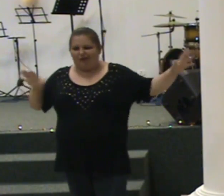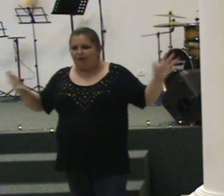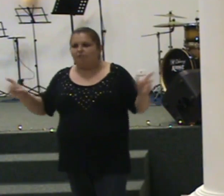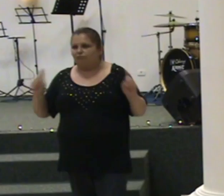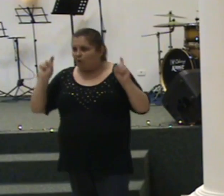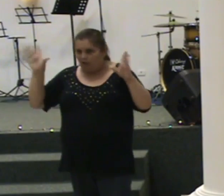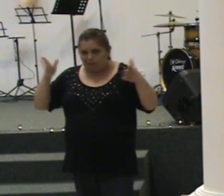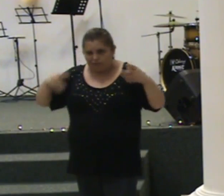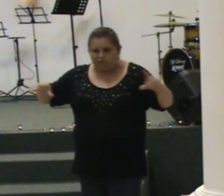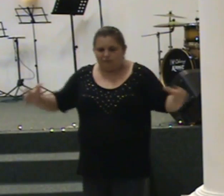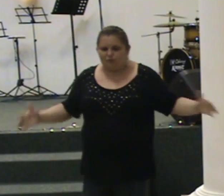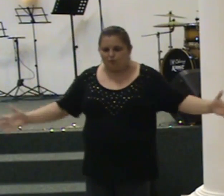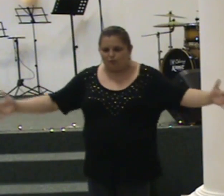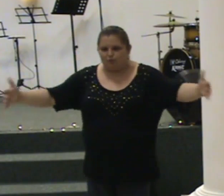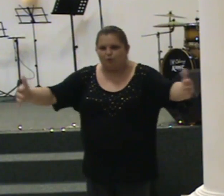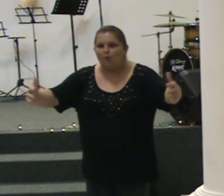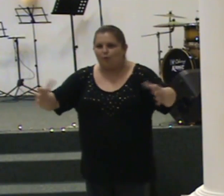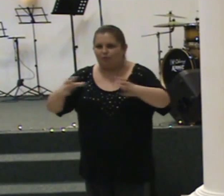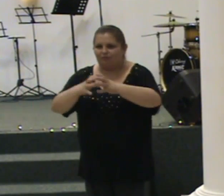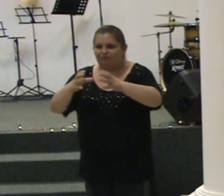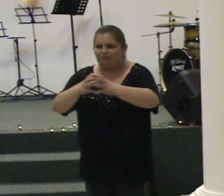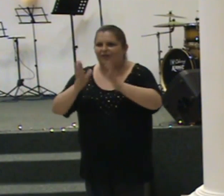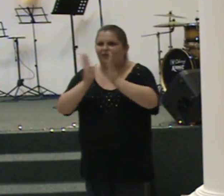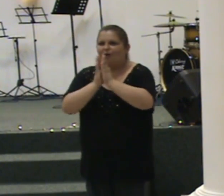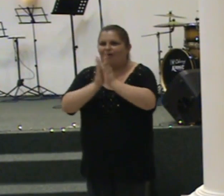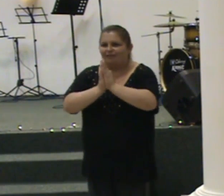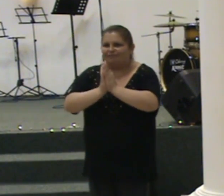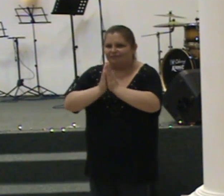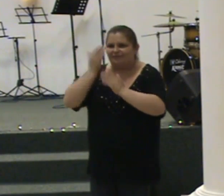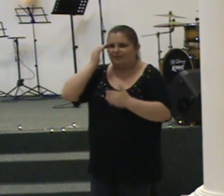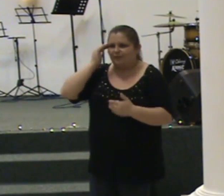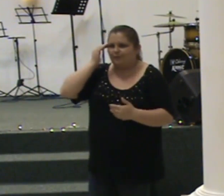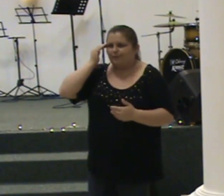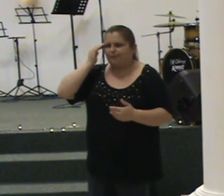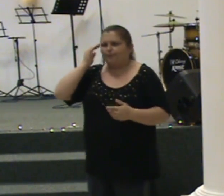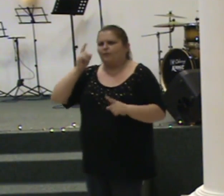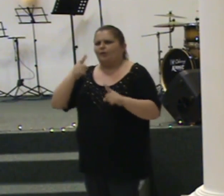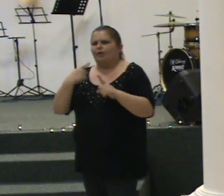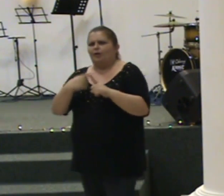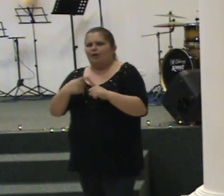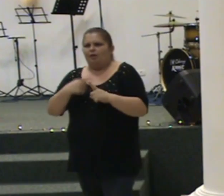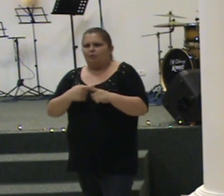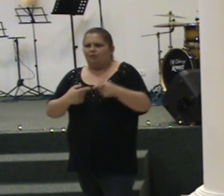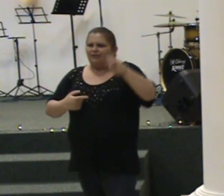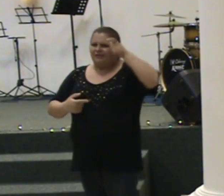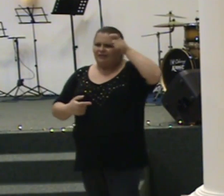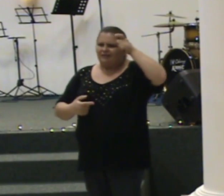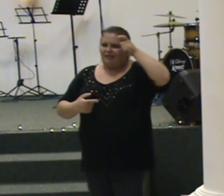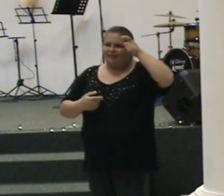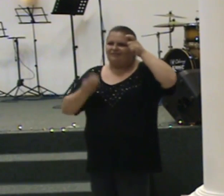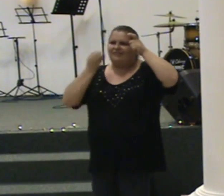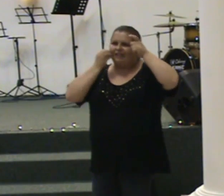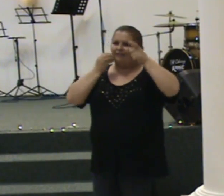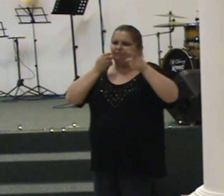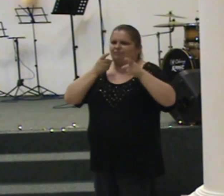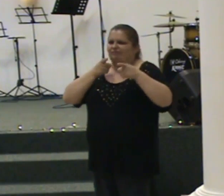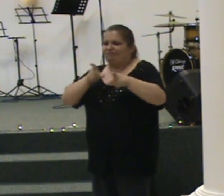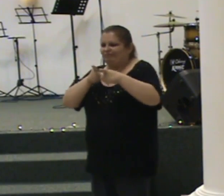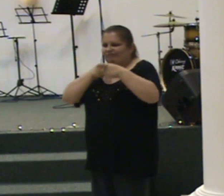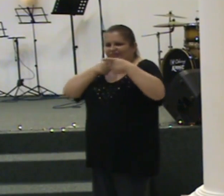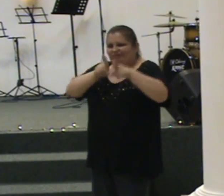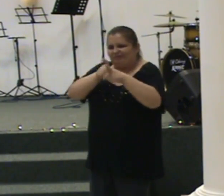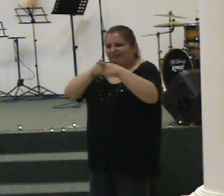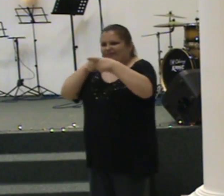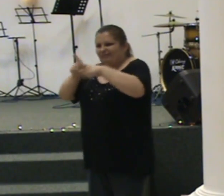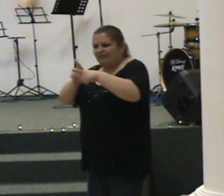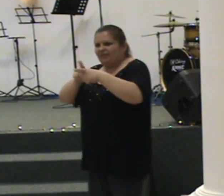Até aqui nos ajudou o Senhor. Satanás já tentou, irmãos, destruir cada um de nós. Ele já tentou